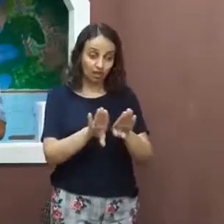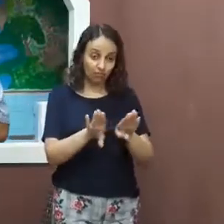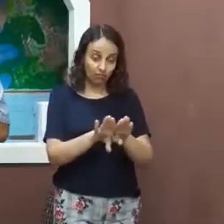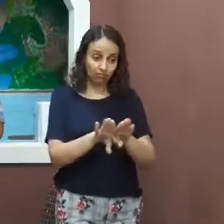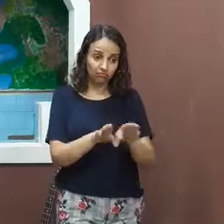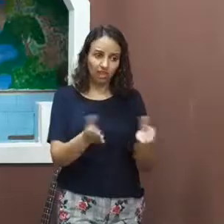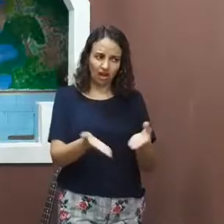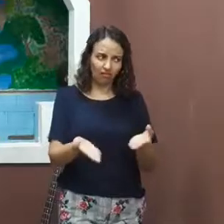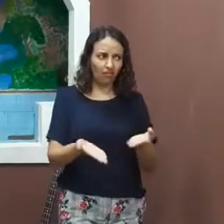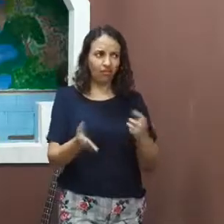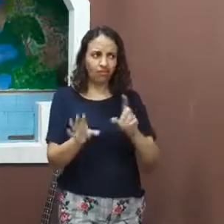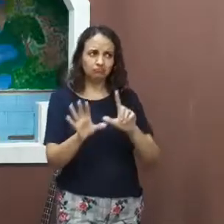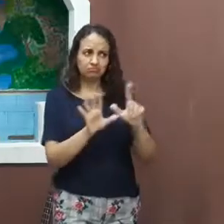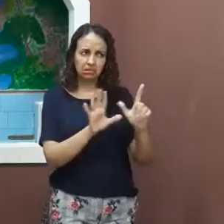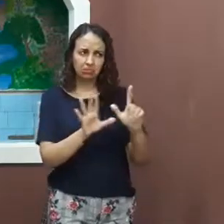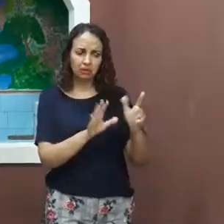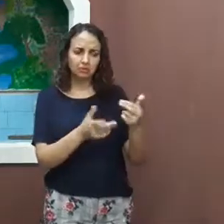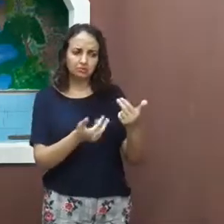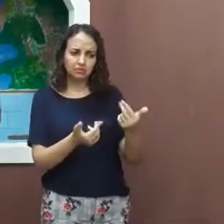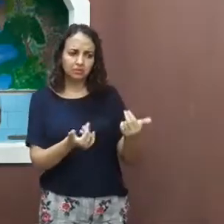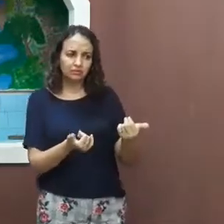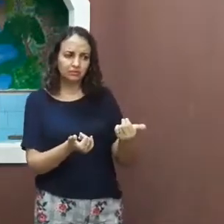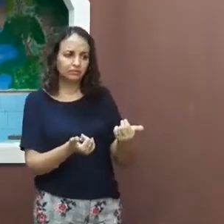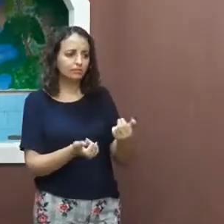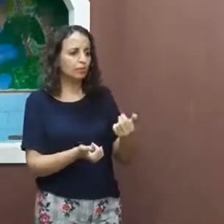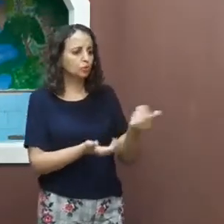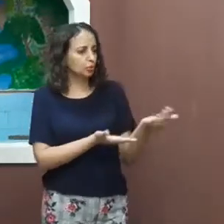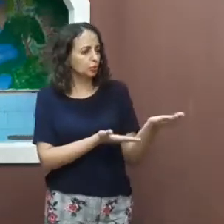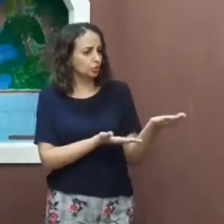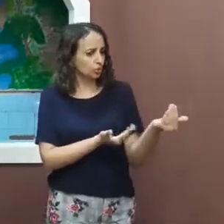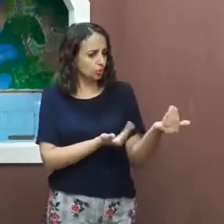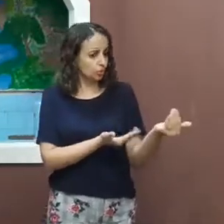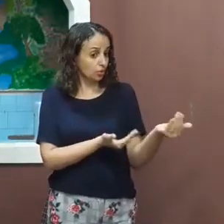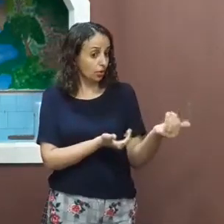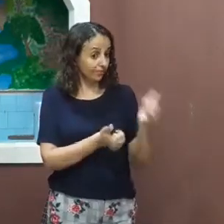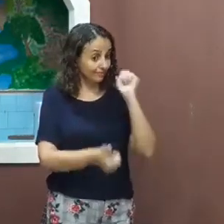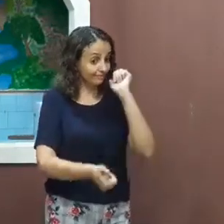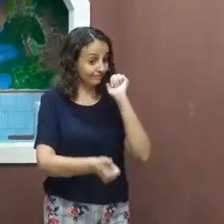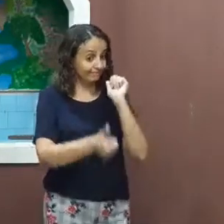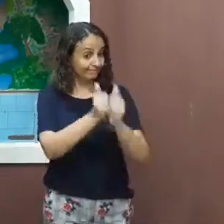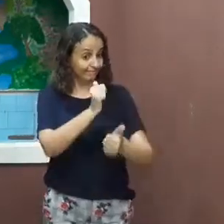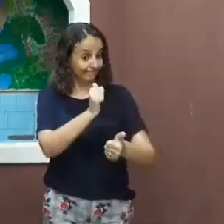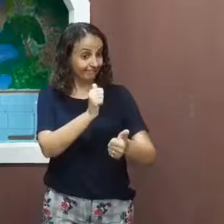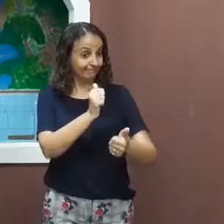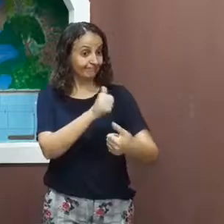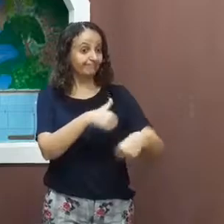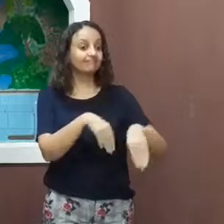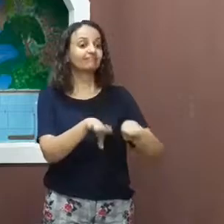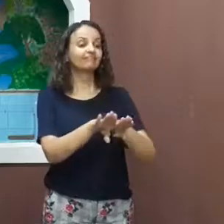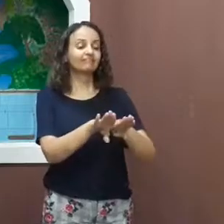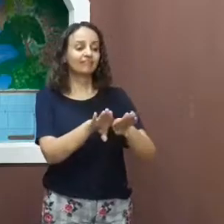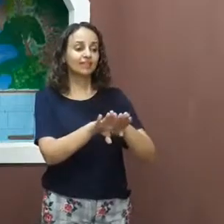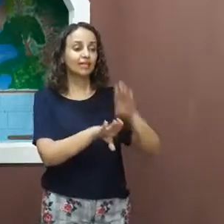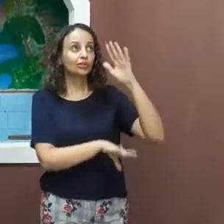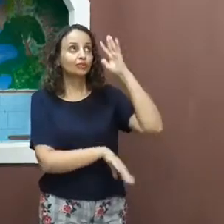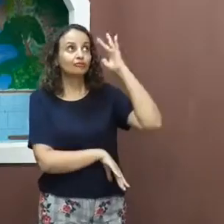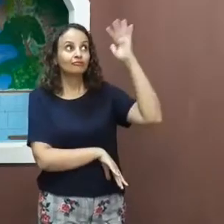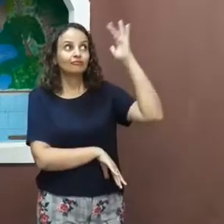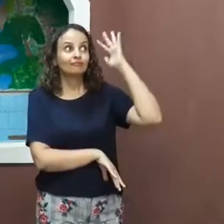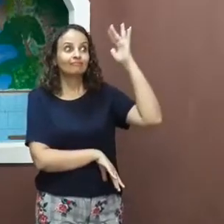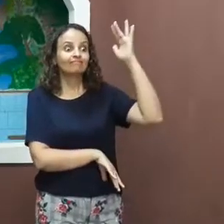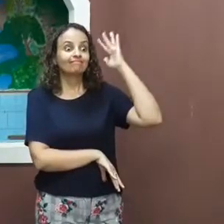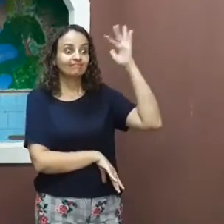grande tristeza, alguns jovens que têm o grande sonho de serem jogador de bola